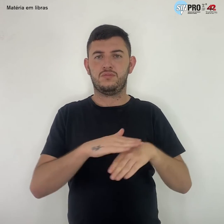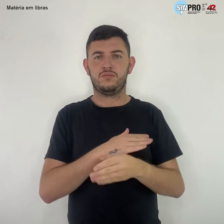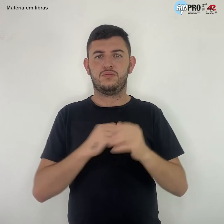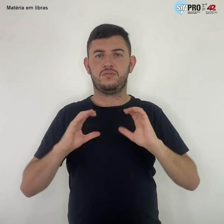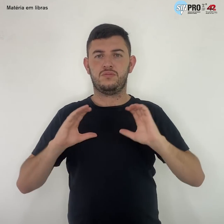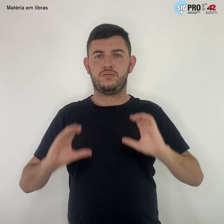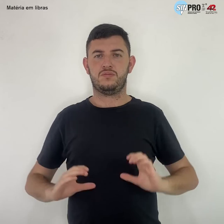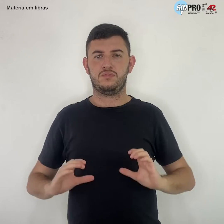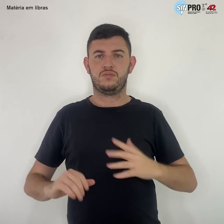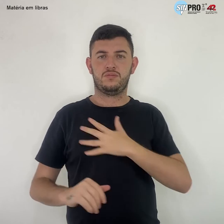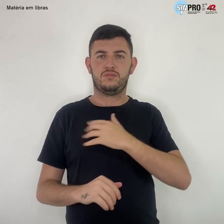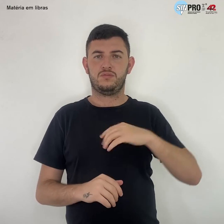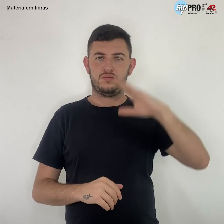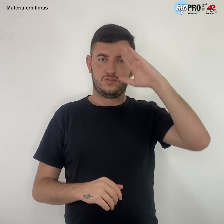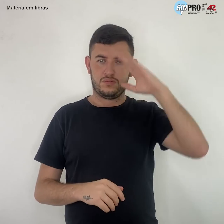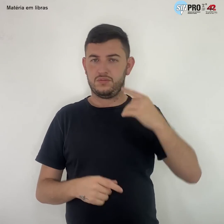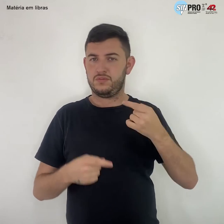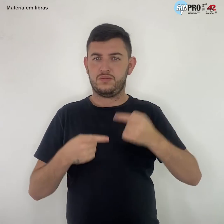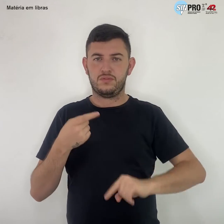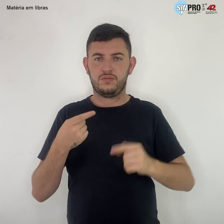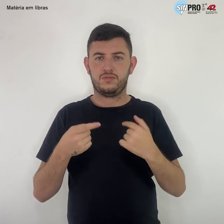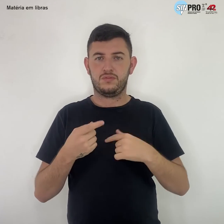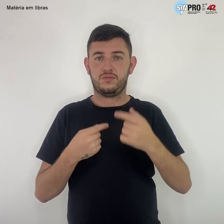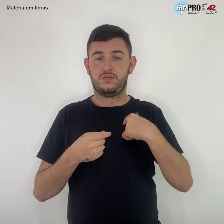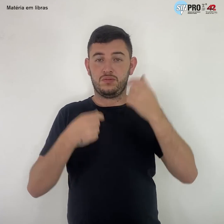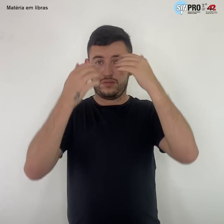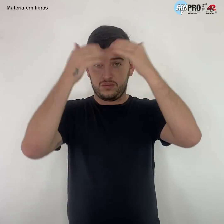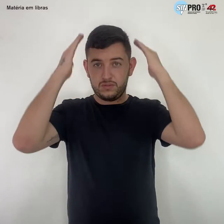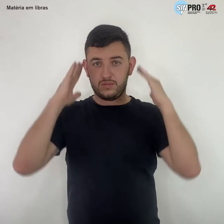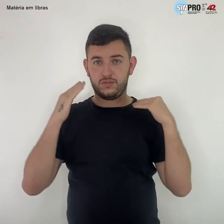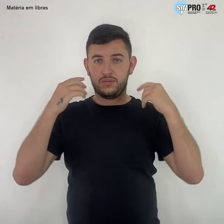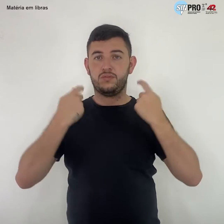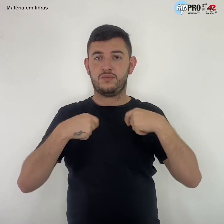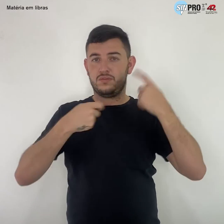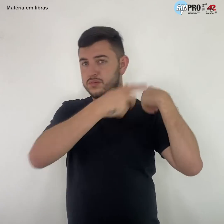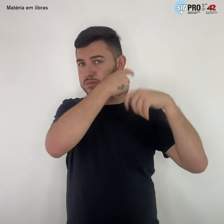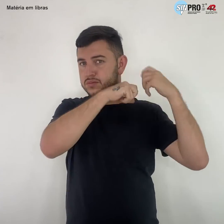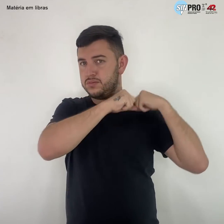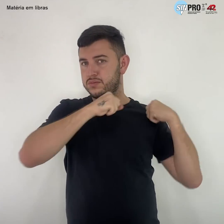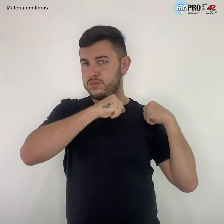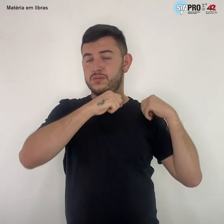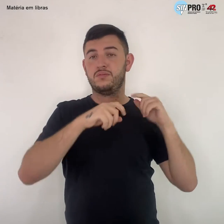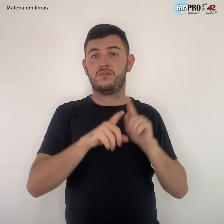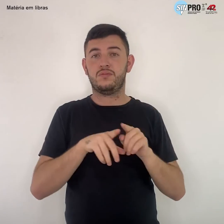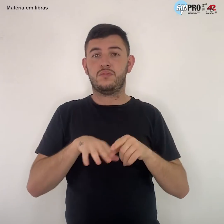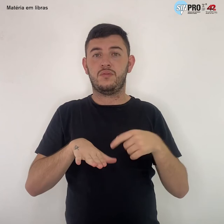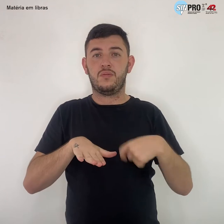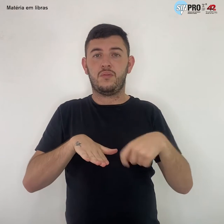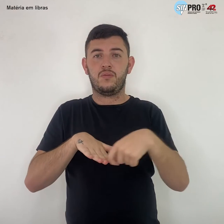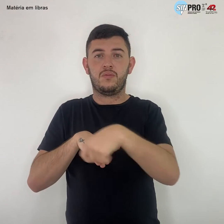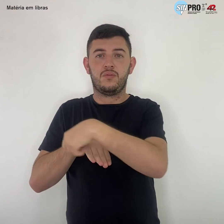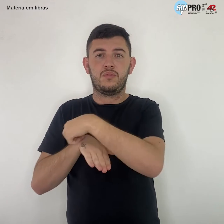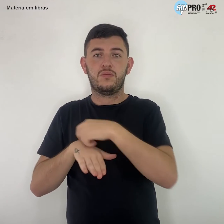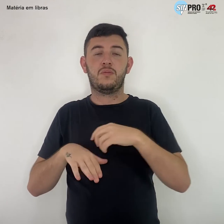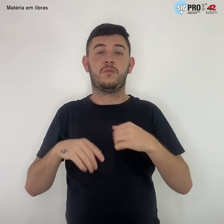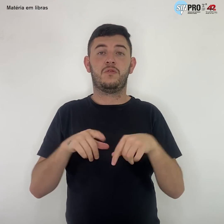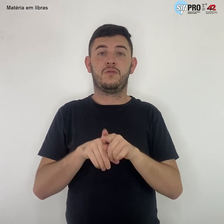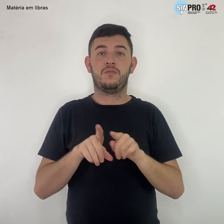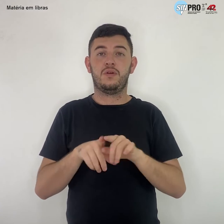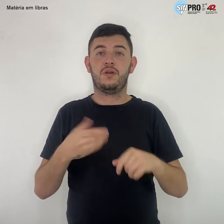proibidos cabelos soltos, unhas pintadas, dar a mão para colegas e até participar de manifestações